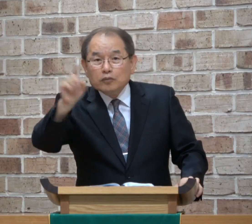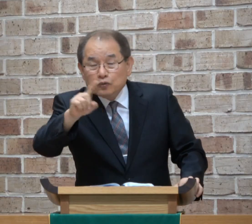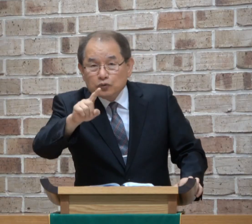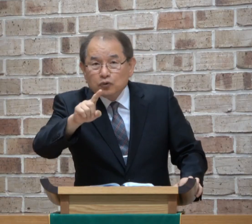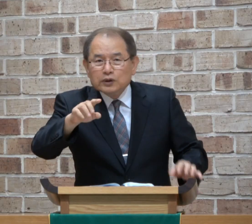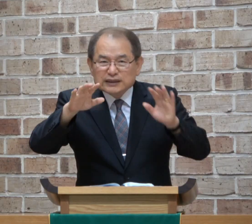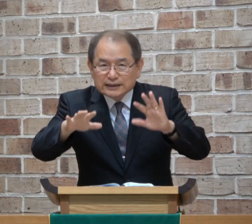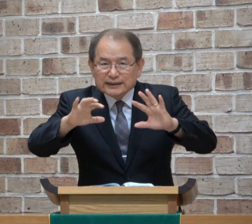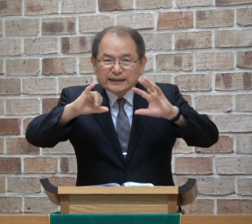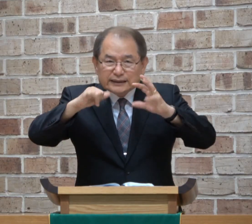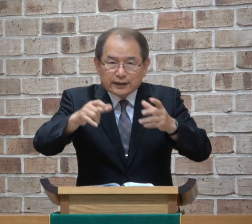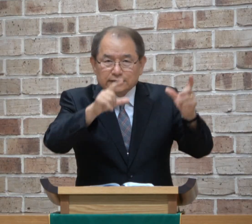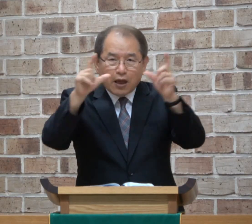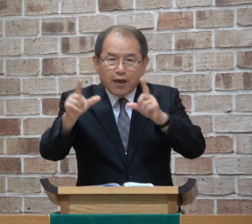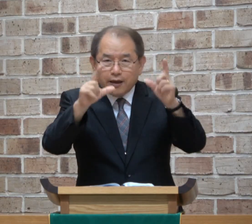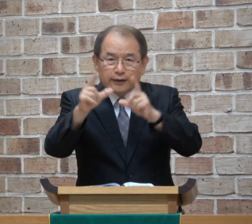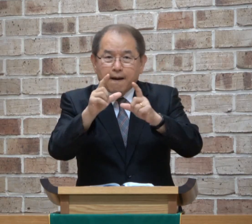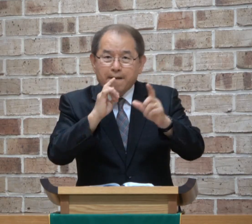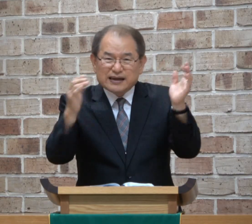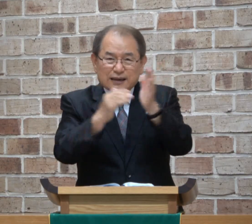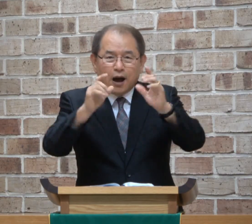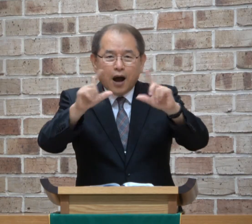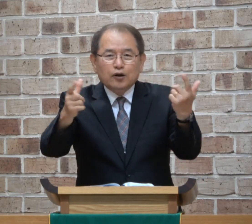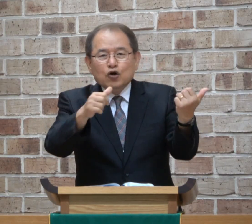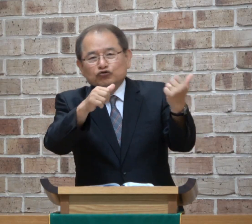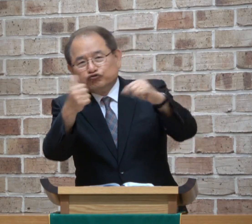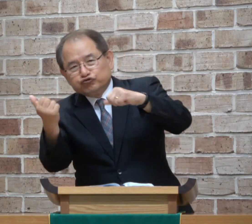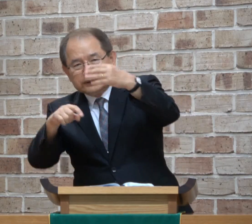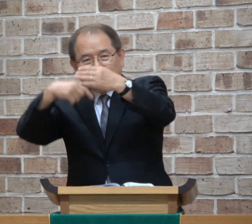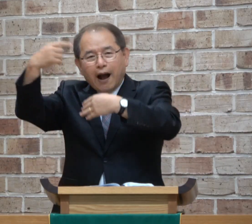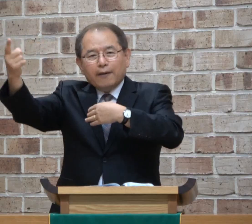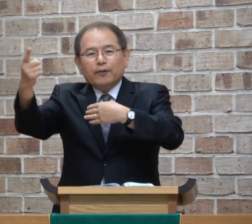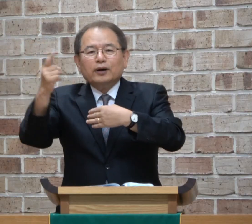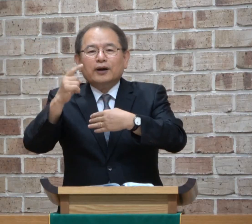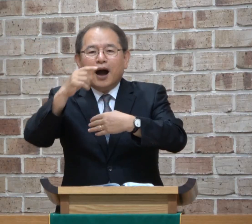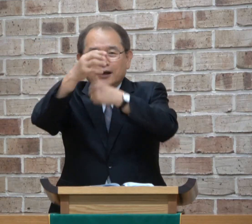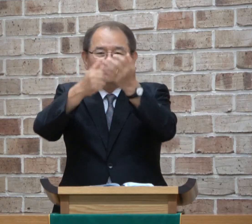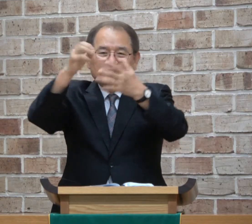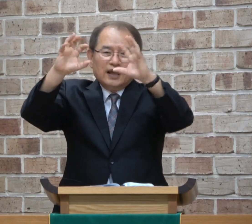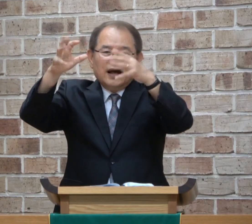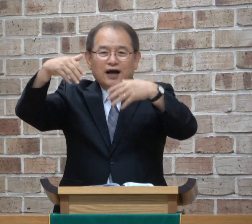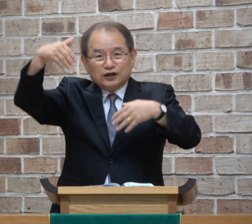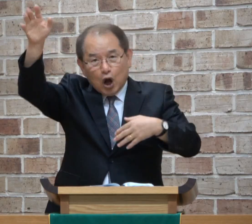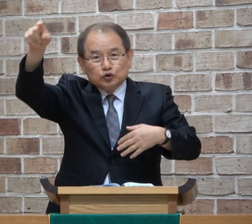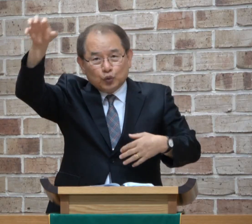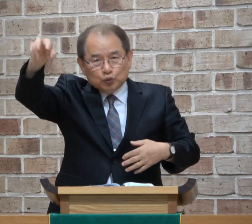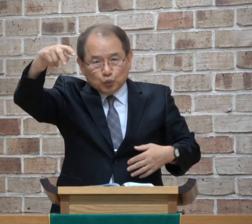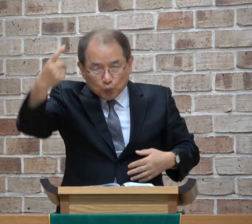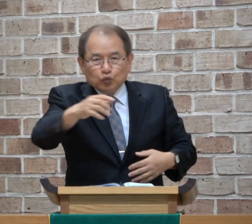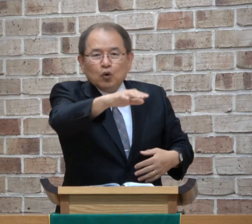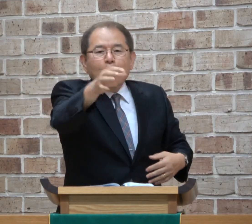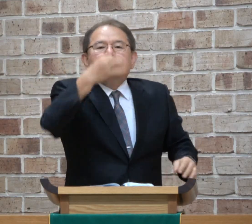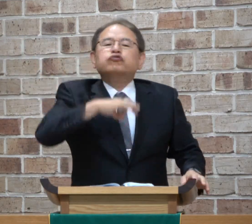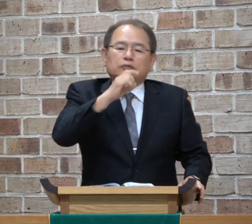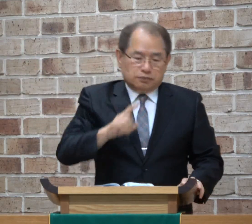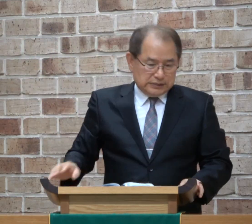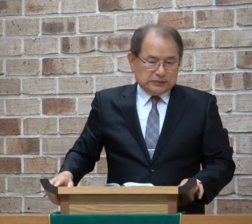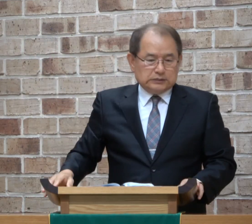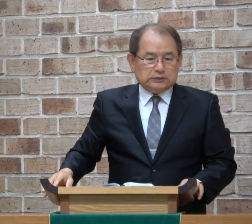경건은 모든 범사뿐만 아니라 금생과 내생에까지 하나님의 나라에 들어가는 그 자리까지 우리가